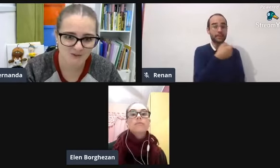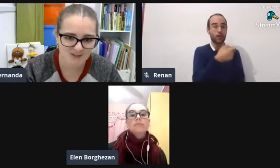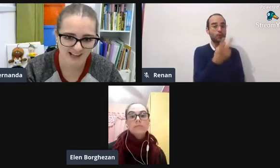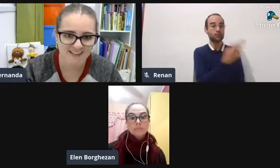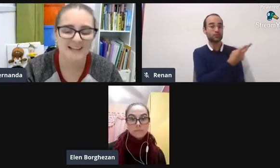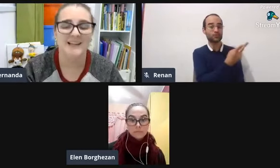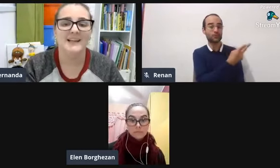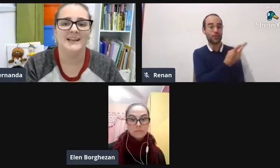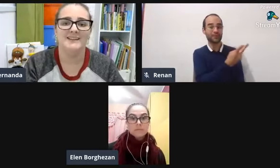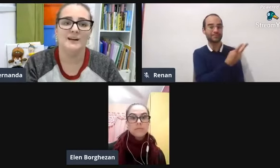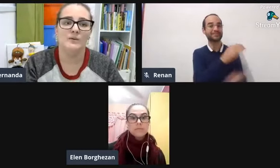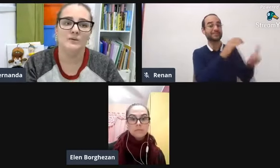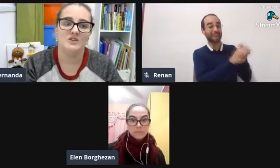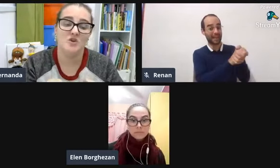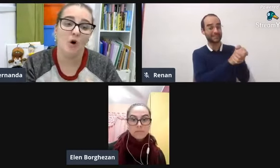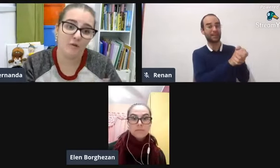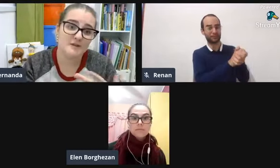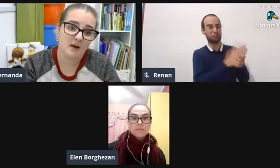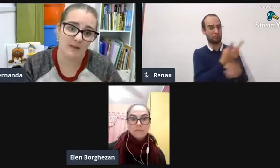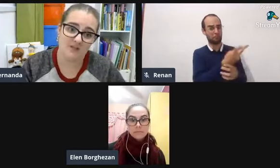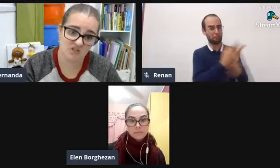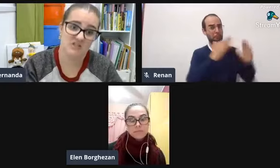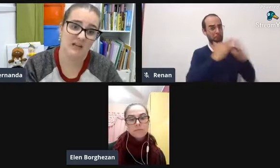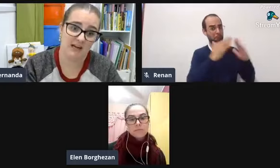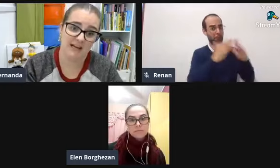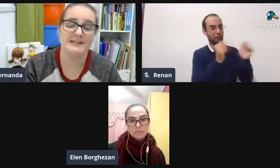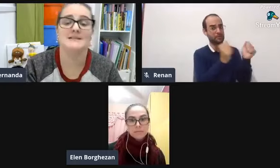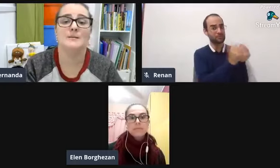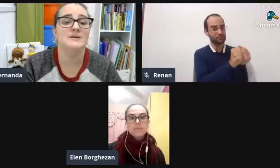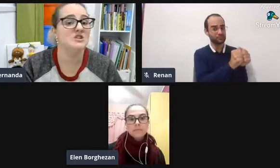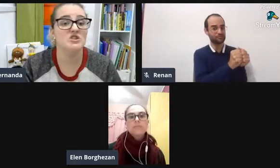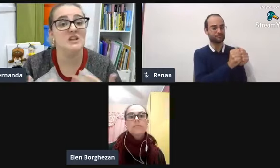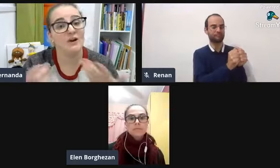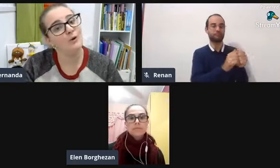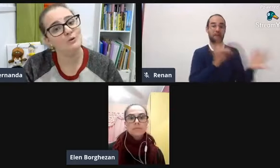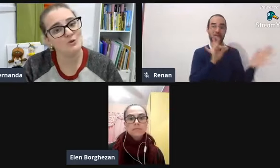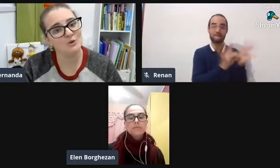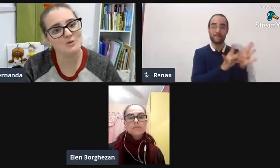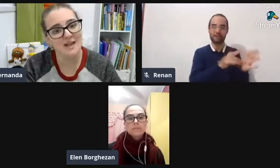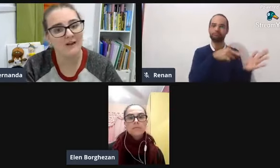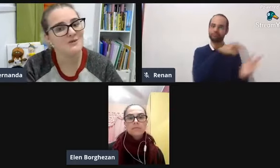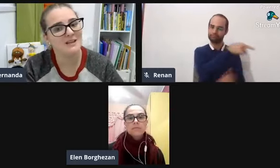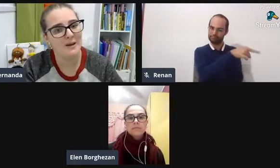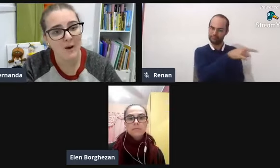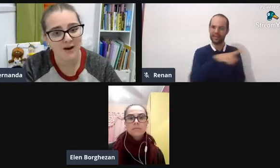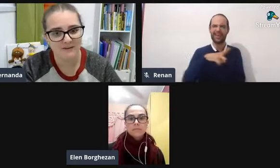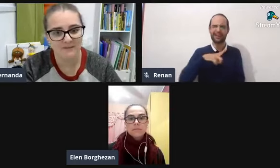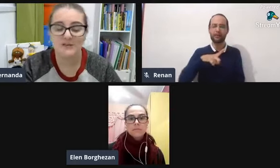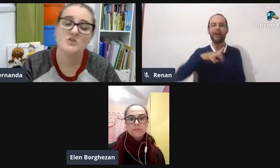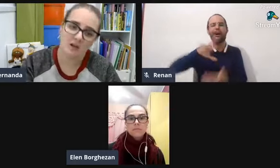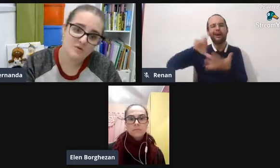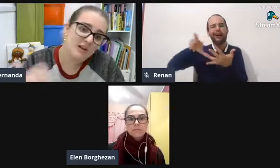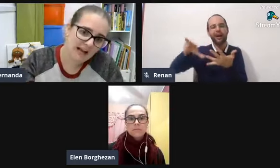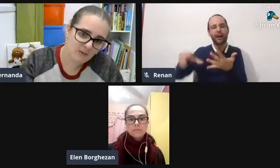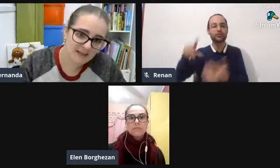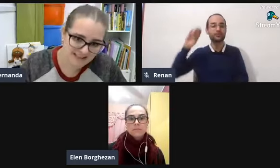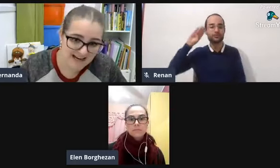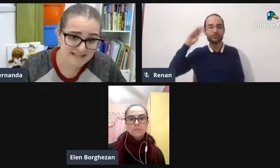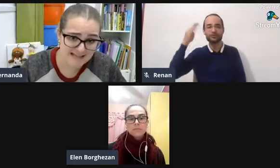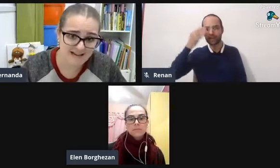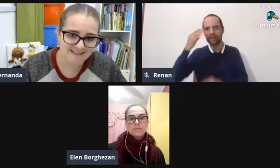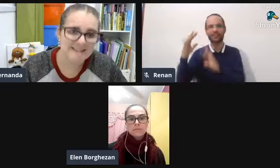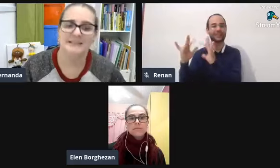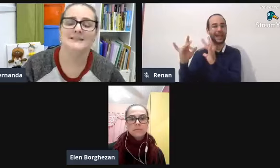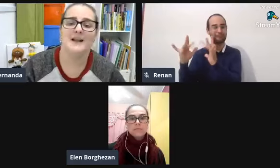moram juntos, né? Então, oficialmente a gente tem eles, mas a gente tem outros surdos cegos que namoram, só não chegaram